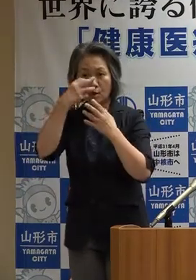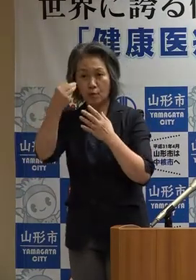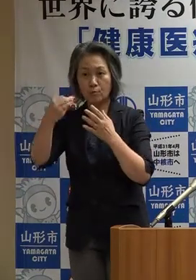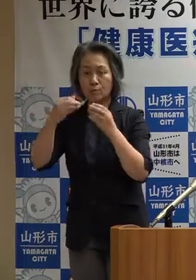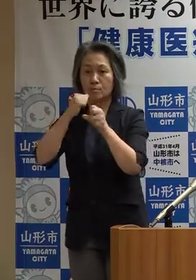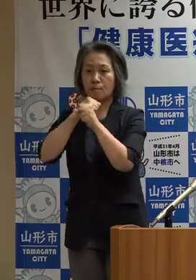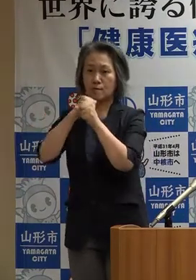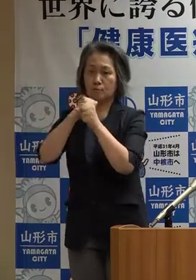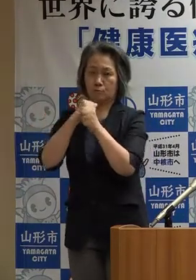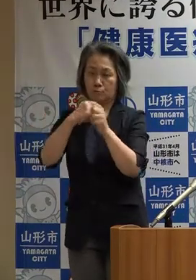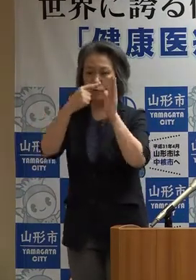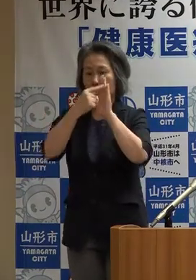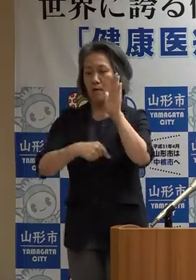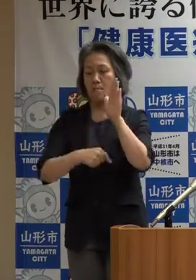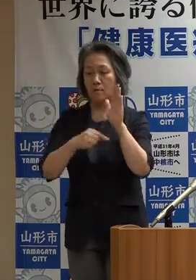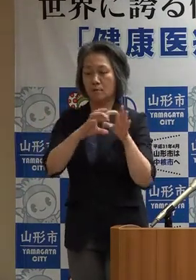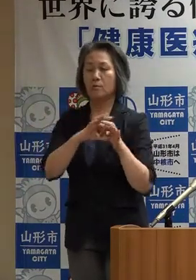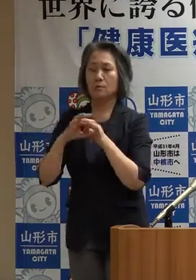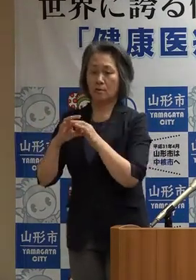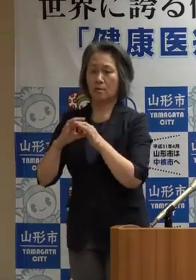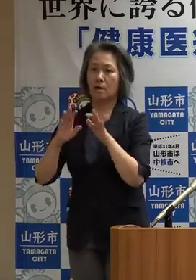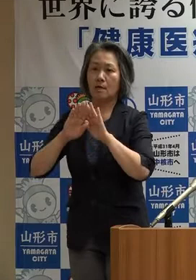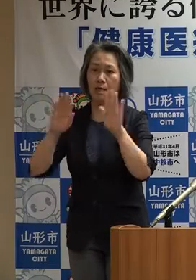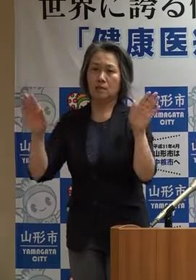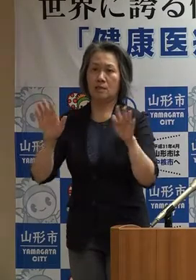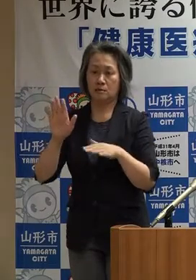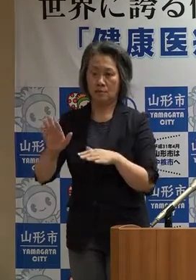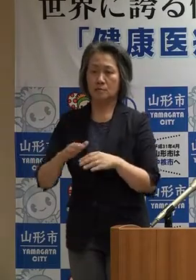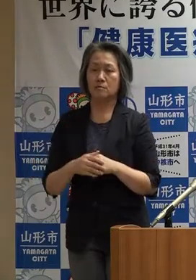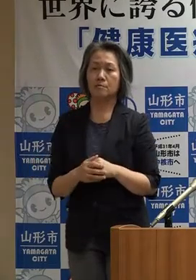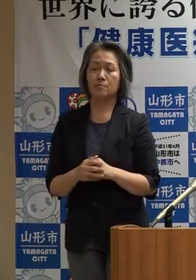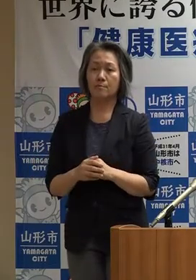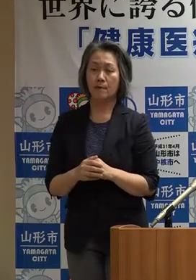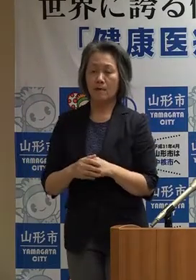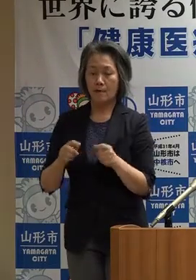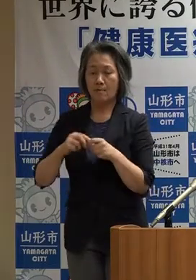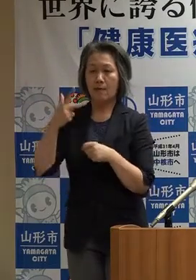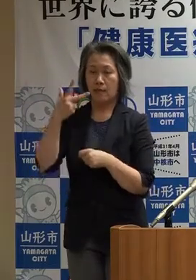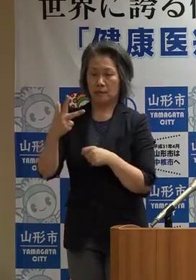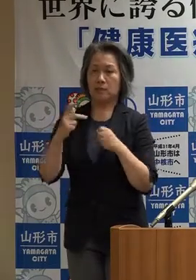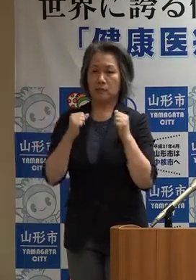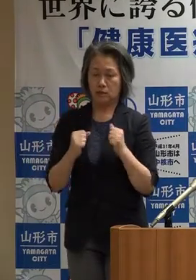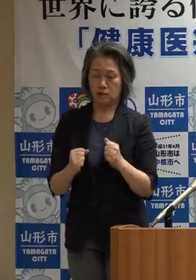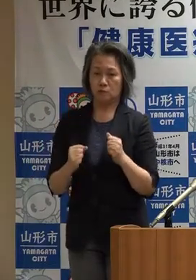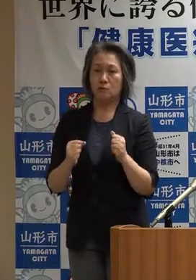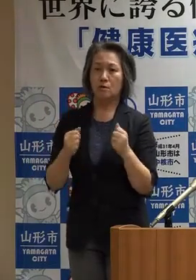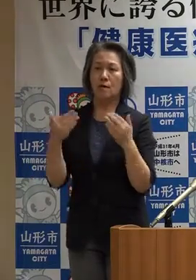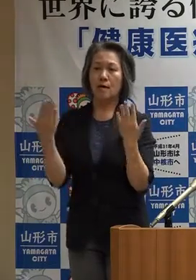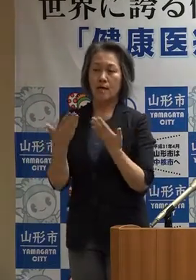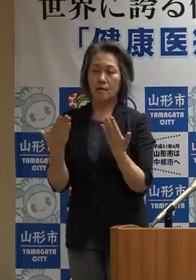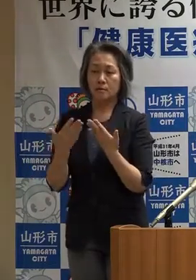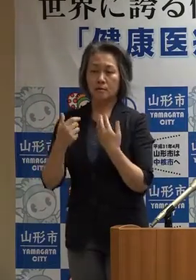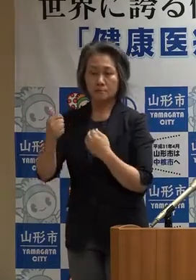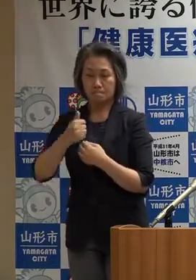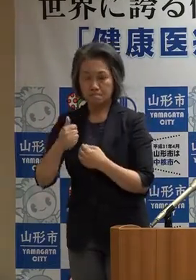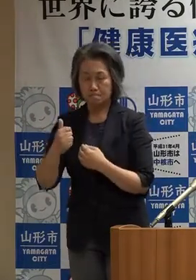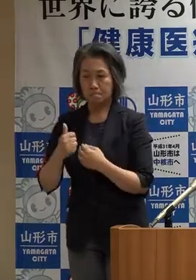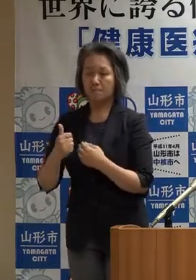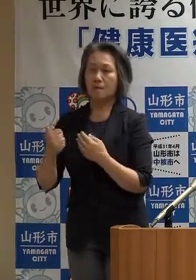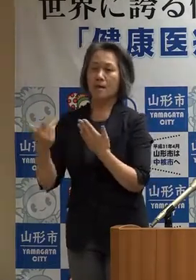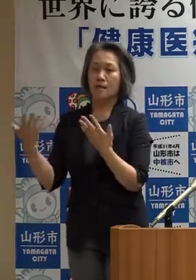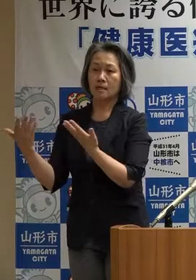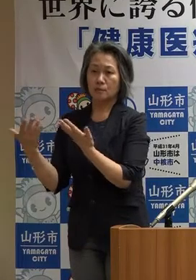性を探るシンポジウムを開催いたします。山形市在住在学在勤者は入場無料となっ